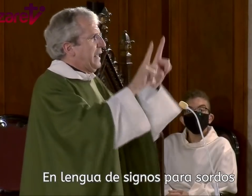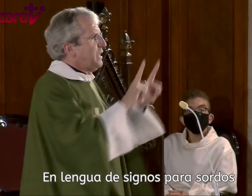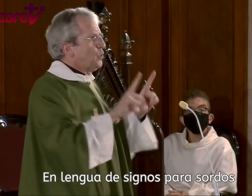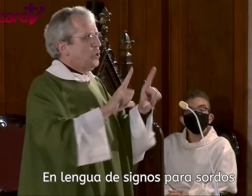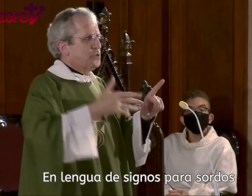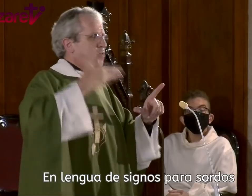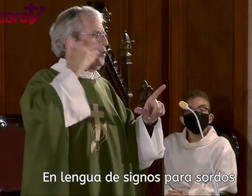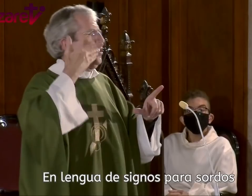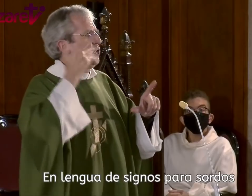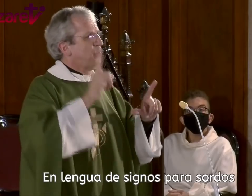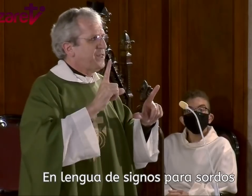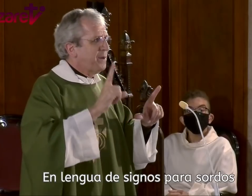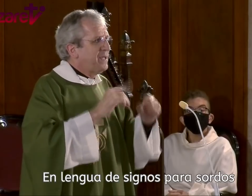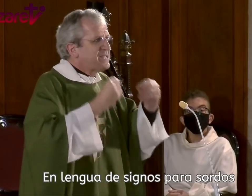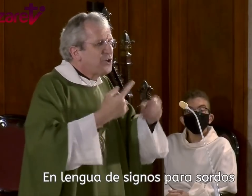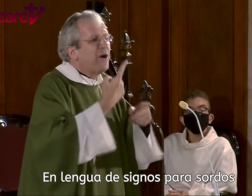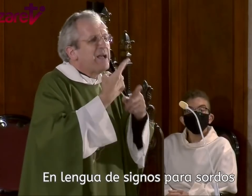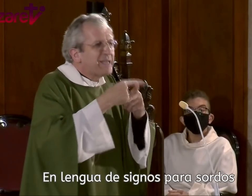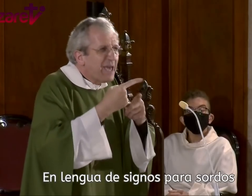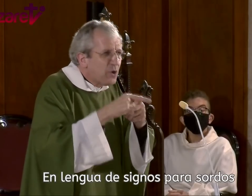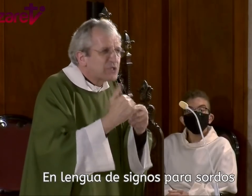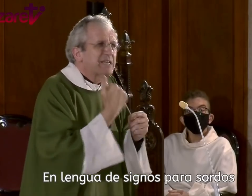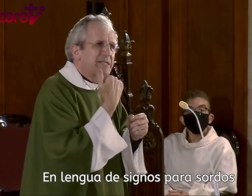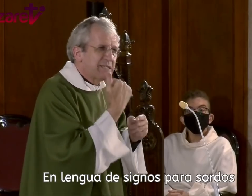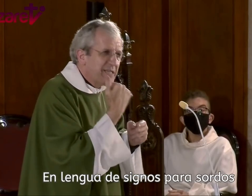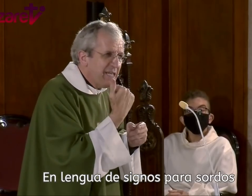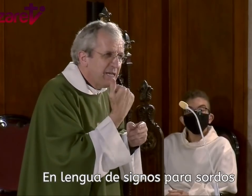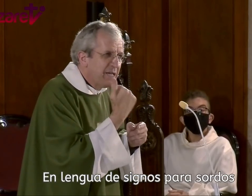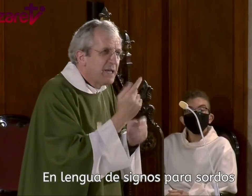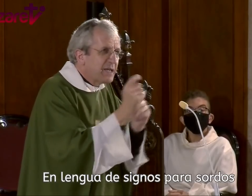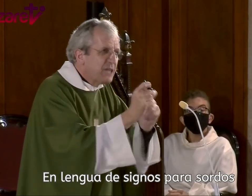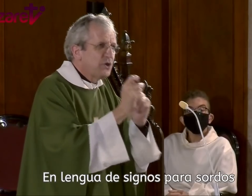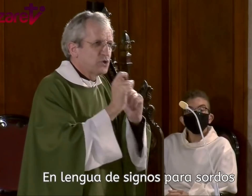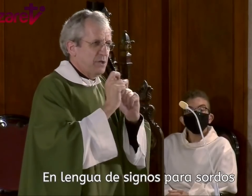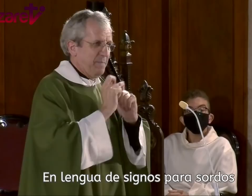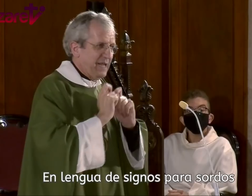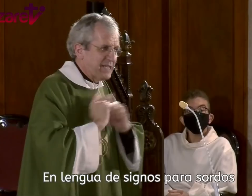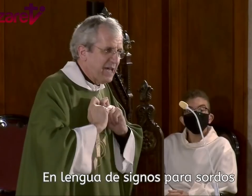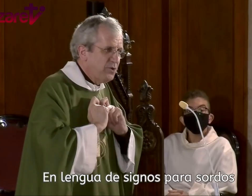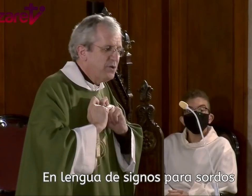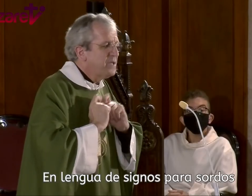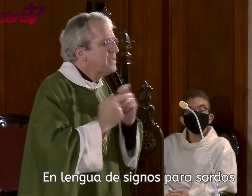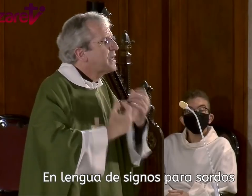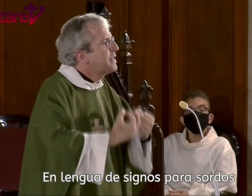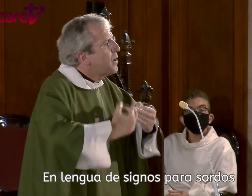títulos Puedo enorgullecerme Sino Que cosas Sé Que Dios Me las ha dado Y que tengo